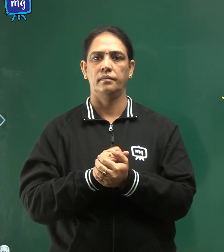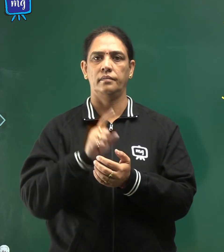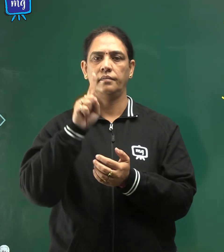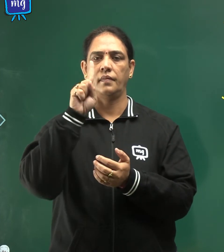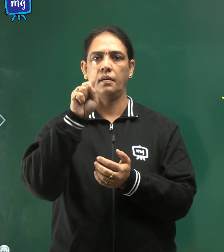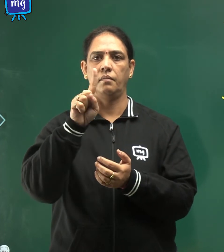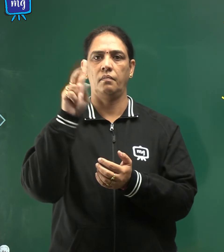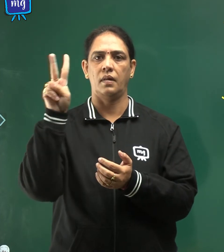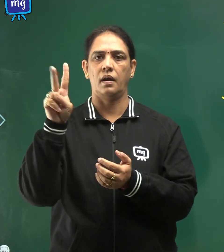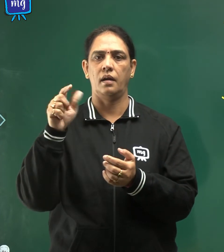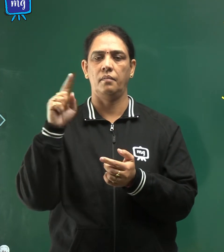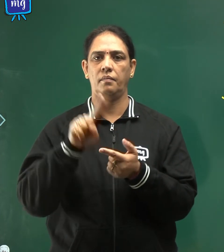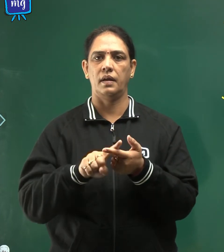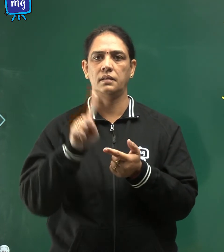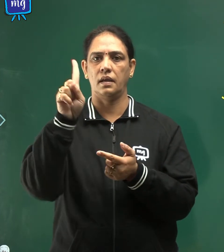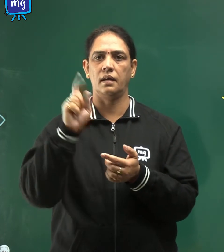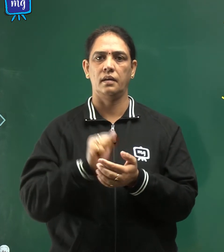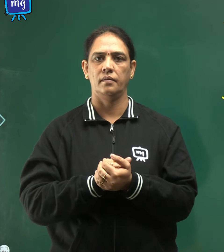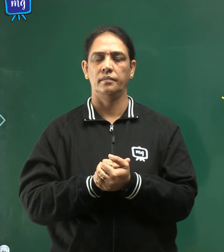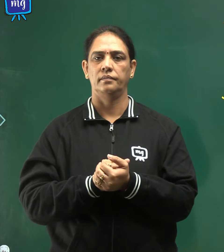12 + 1